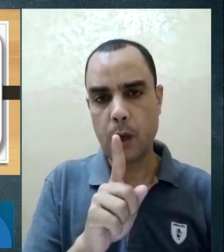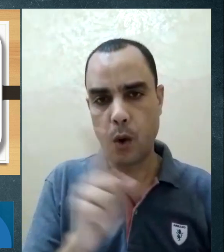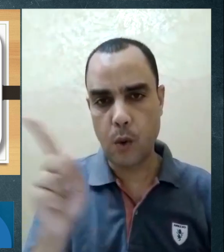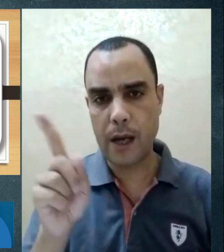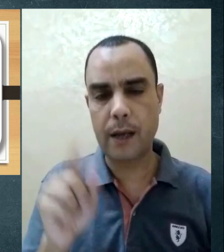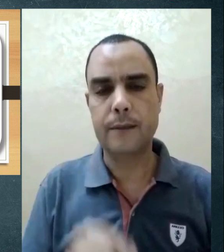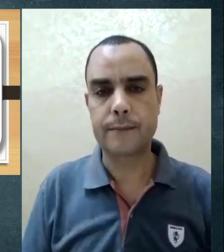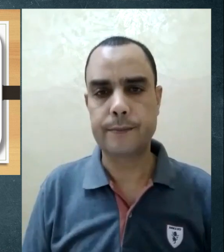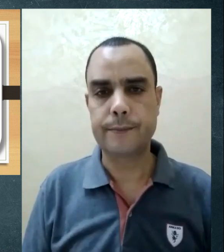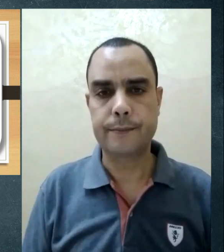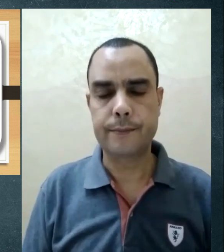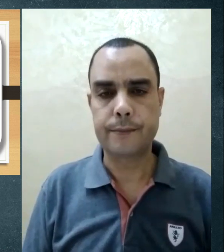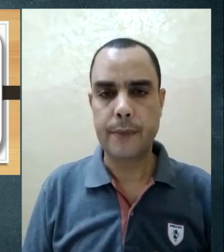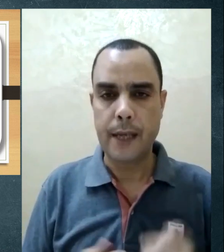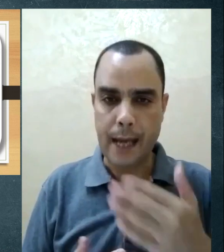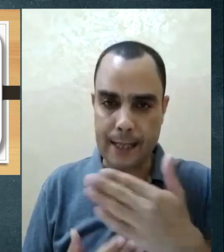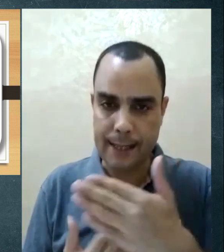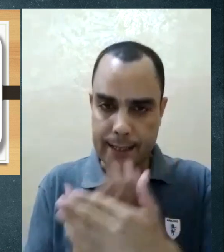هو